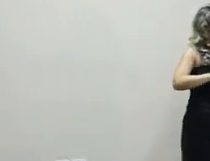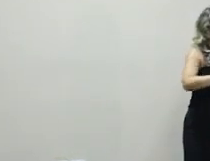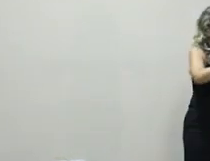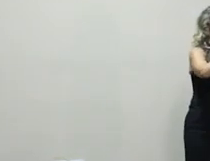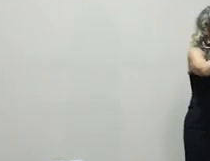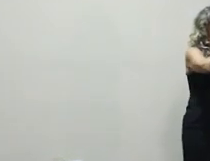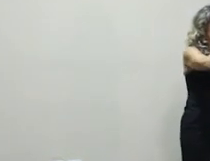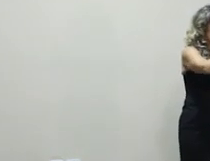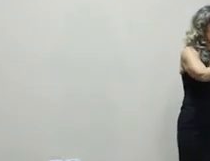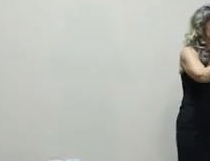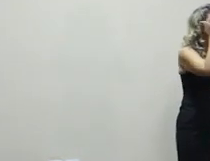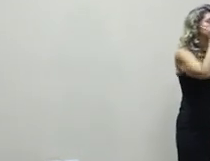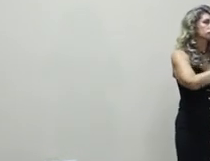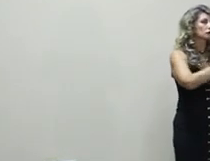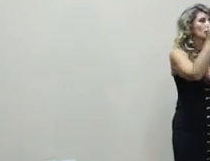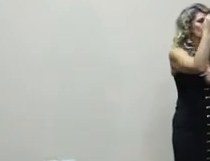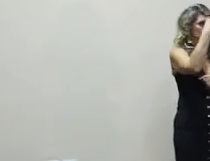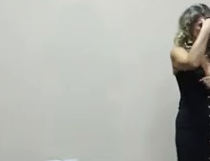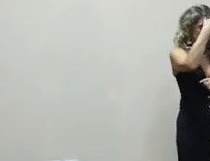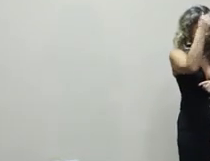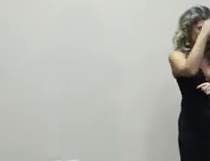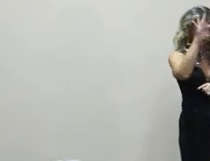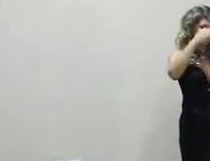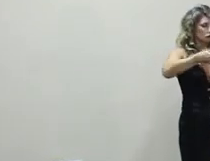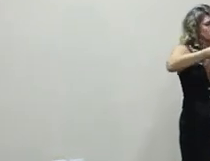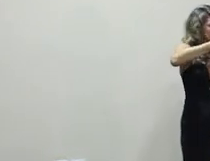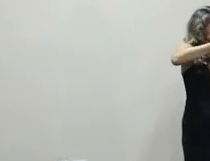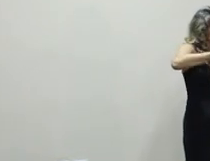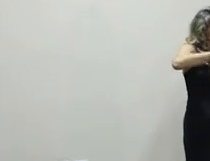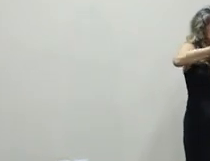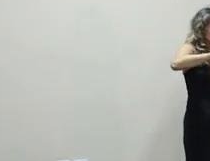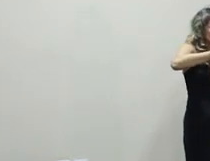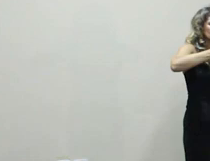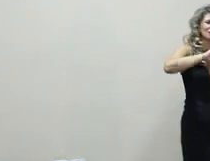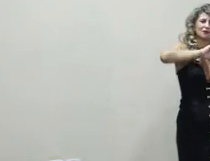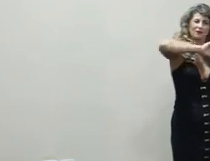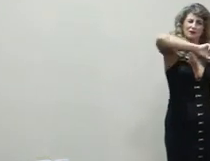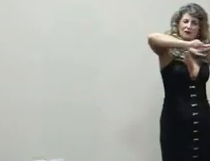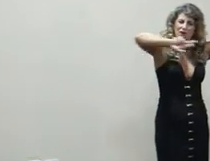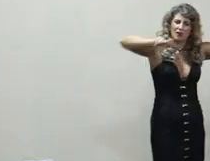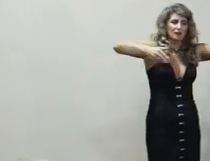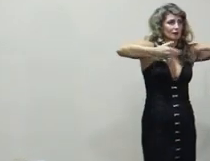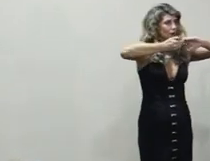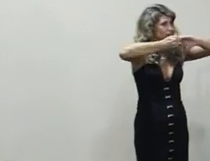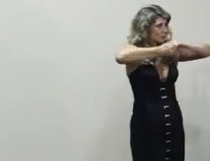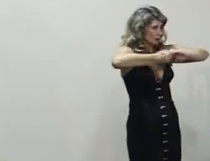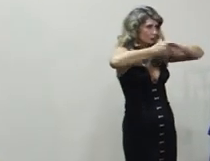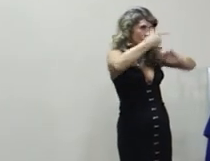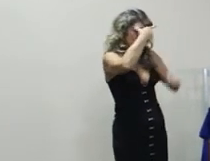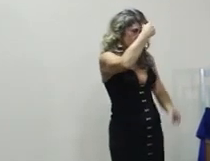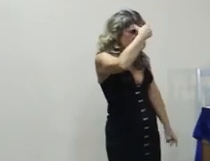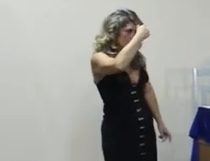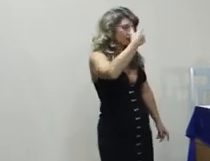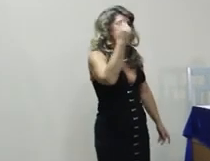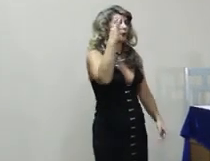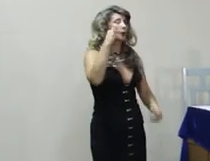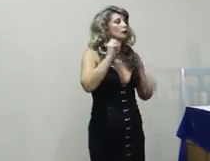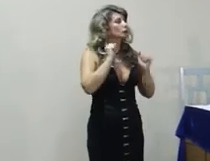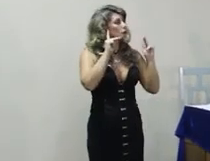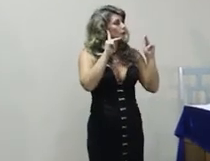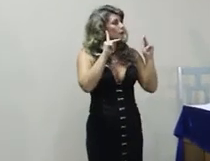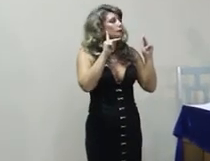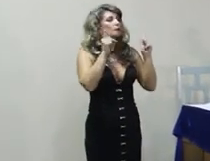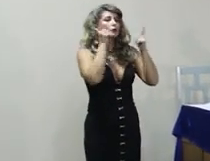Nós conseguimos com a federal, através de parcerias, eu tenho muita parceria com a academia, e